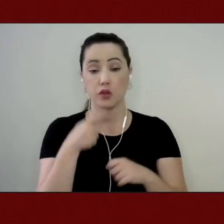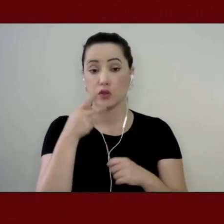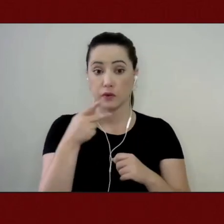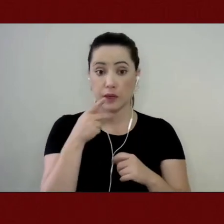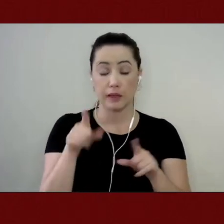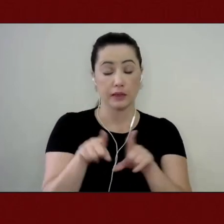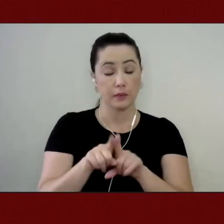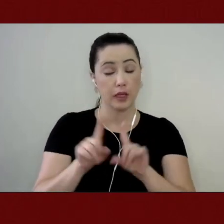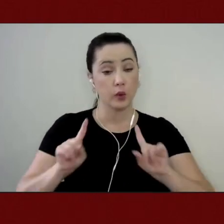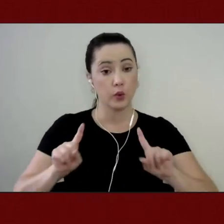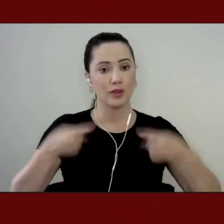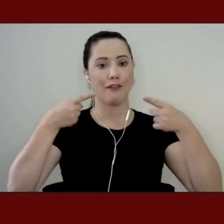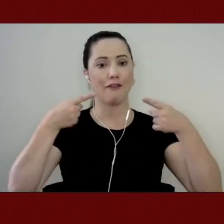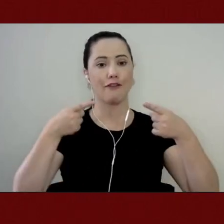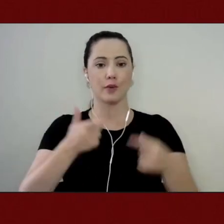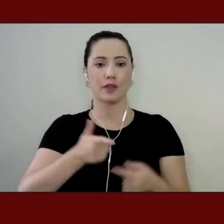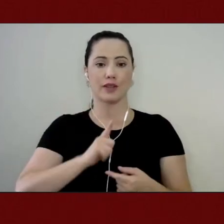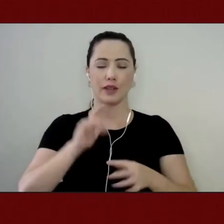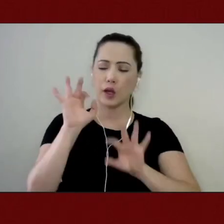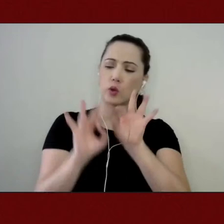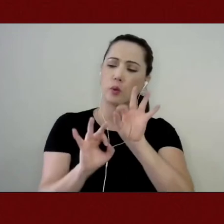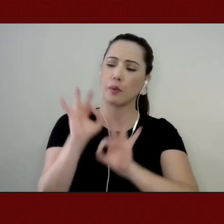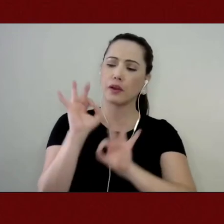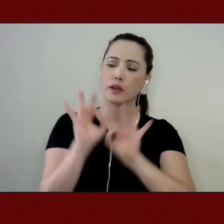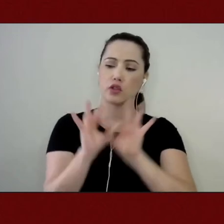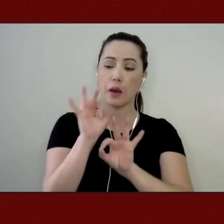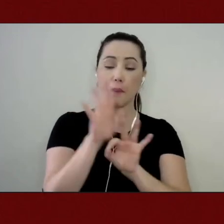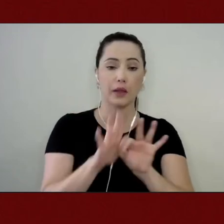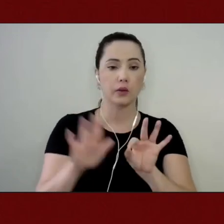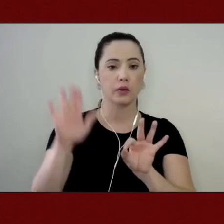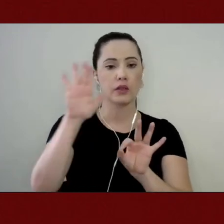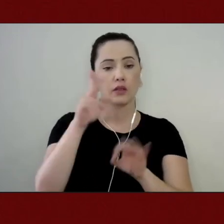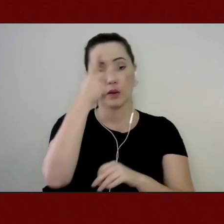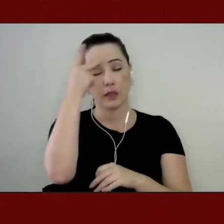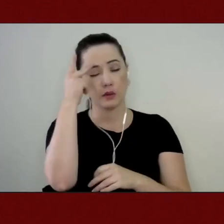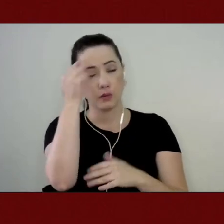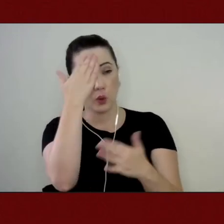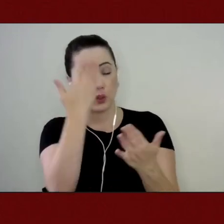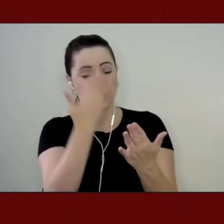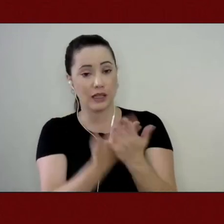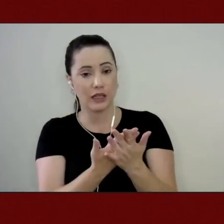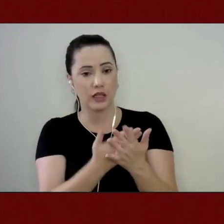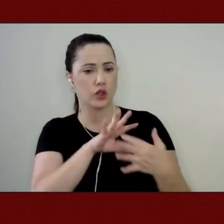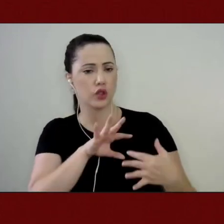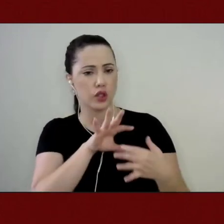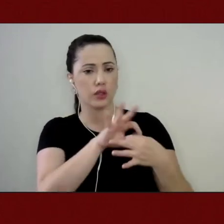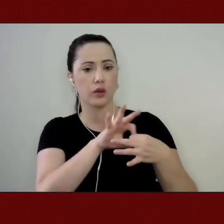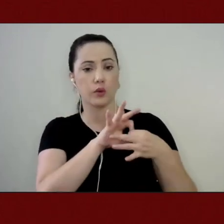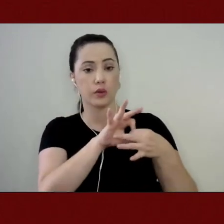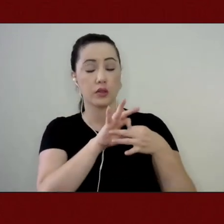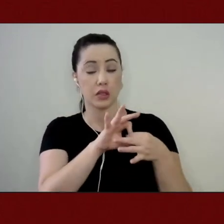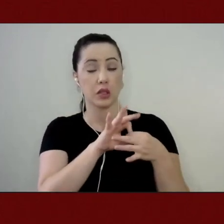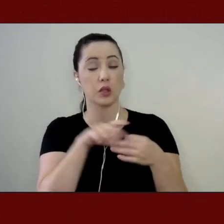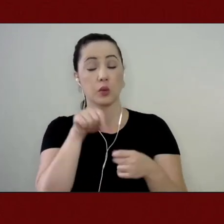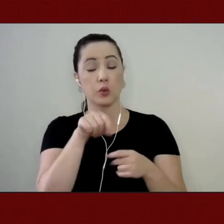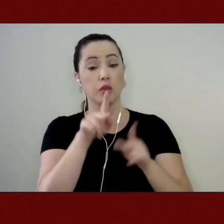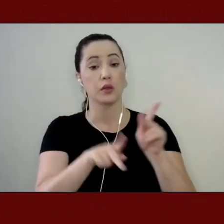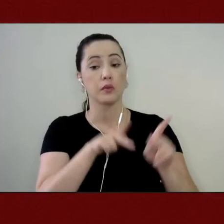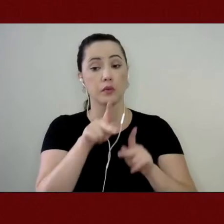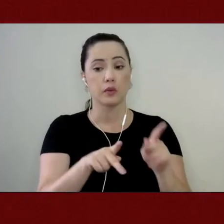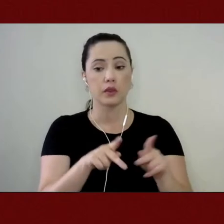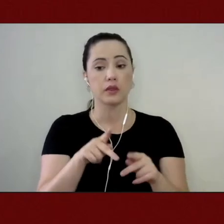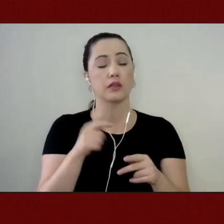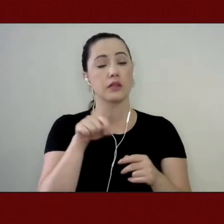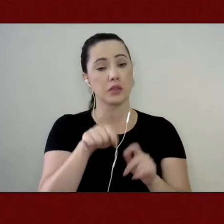desafio de elaborar um programa nacional convincente, alinhado com as condições históricas daquela que se tornou